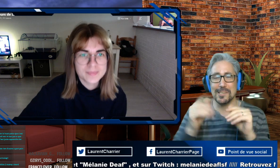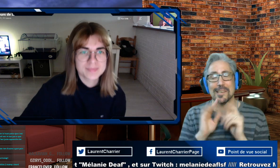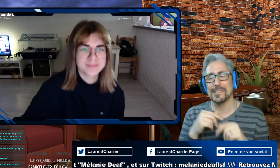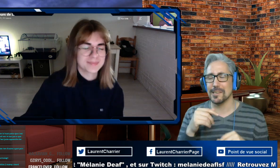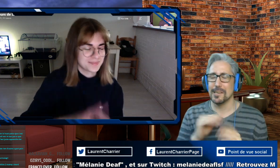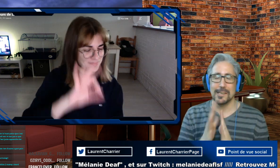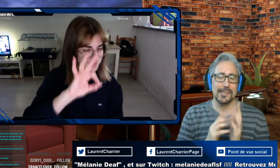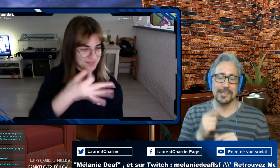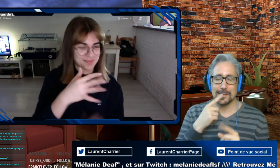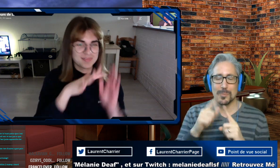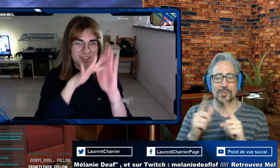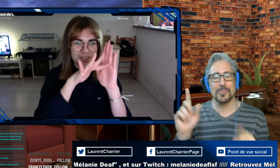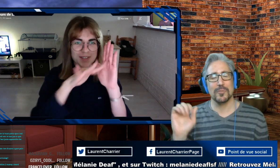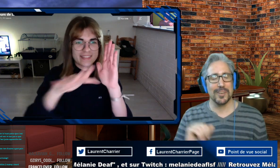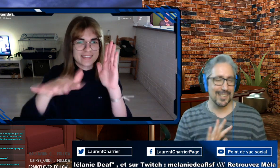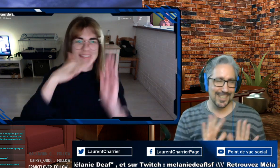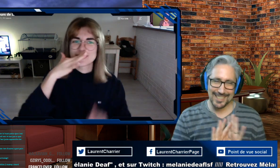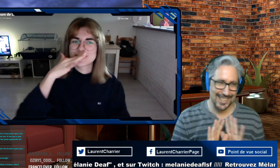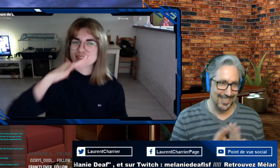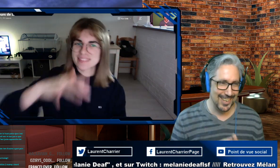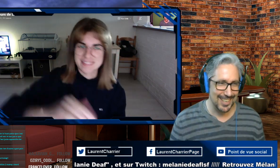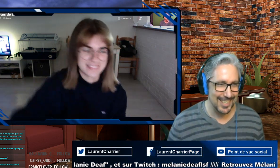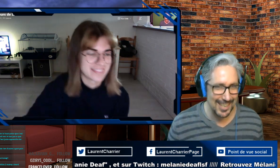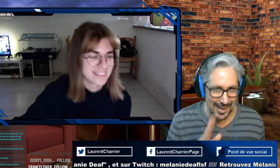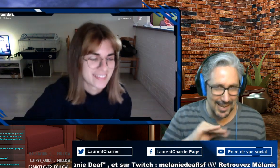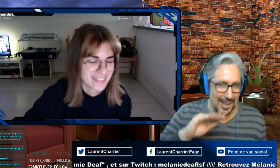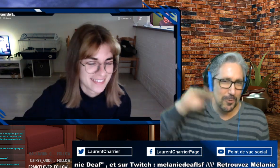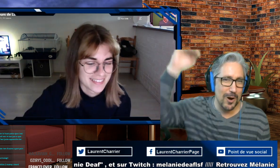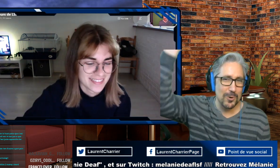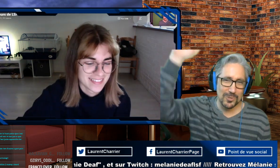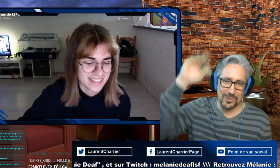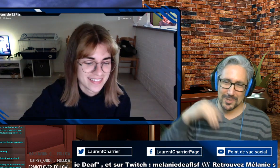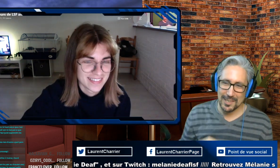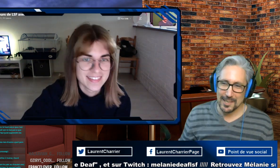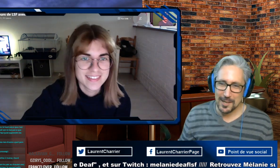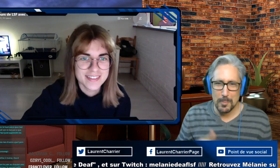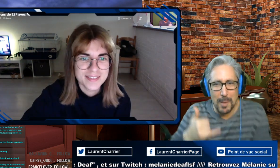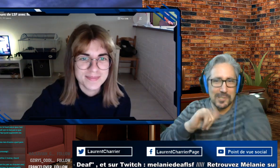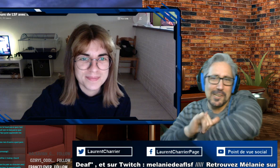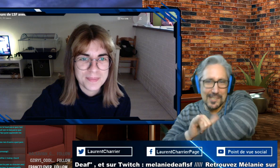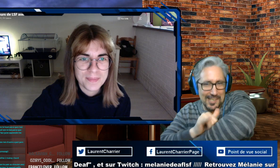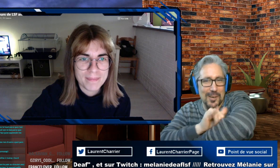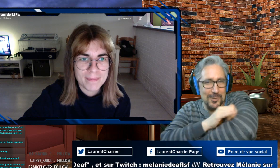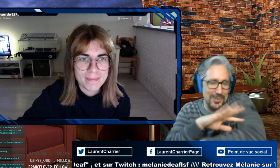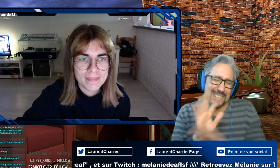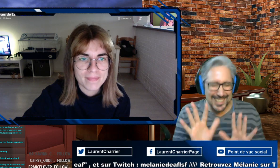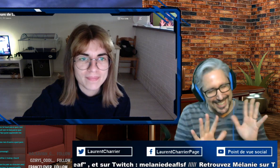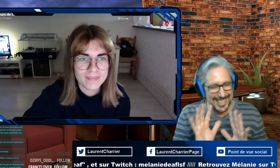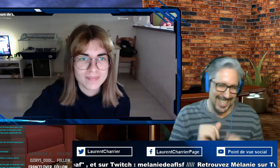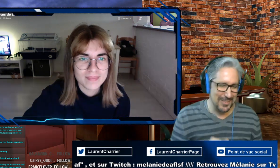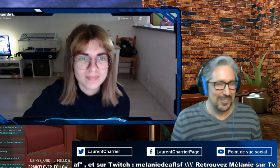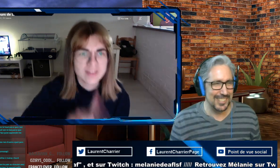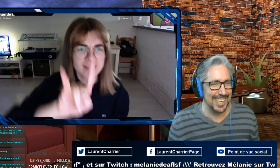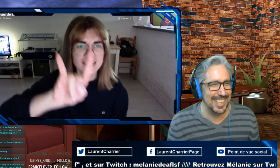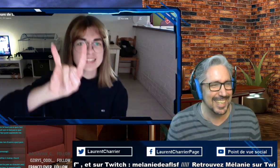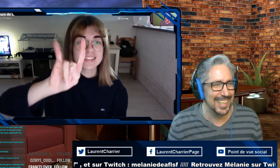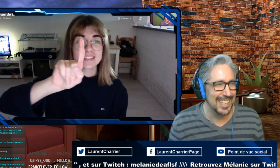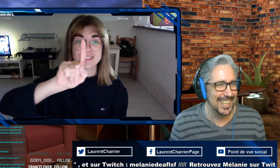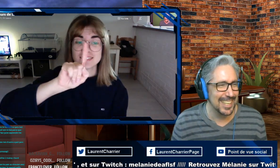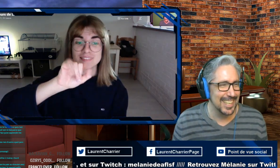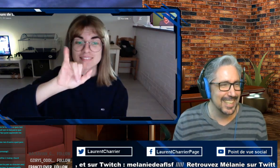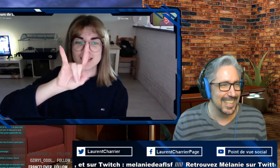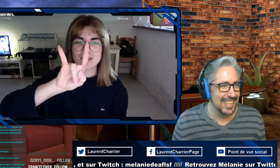c'est le chansigne. Ça, c'est mon signe préféré. Ça, c'est, voilà. Il est loin au-dessus. Même si l'escargot, oh, il est bien aussi.